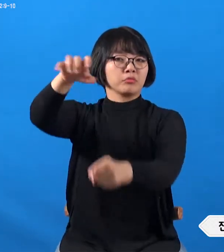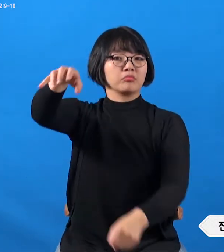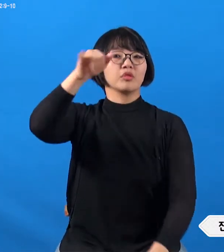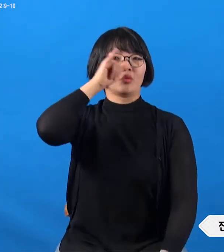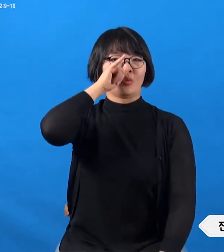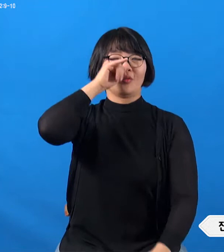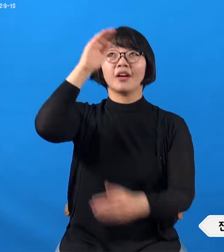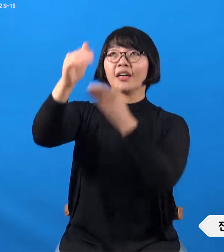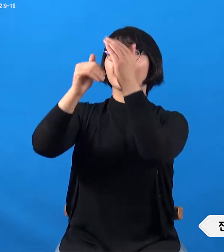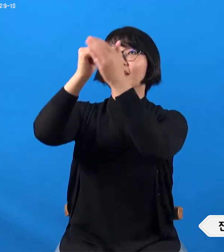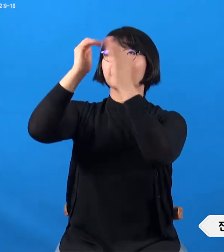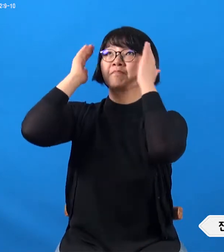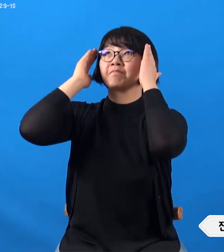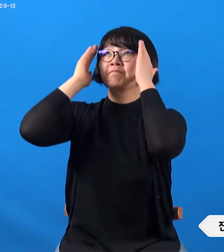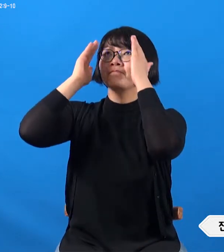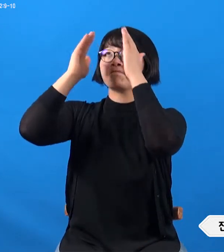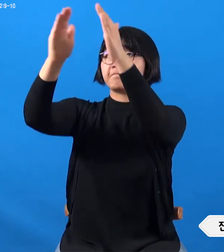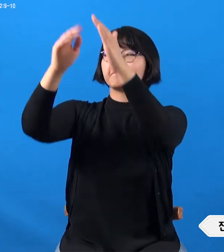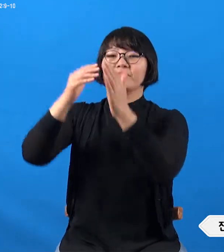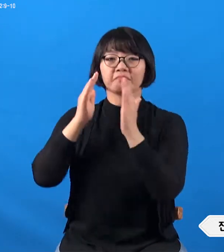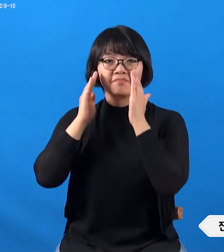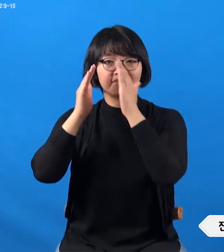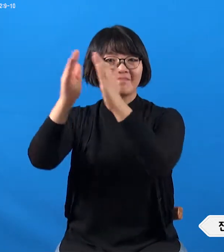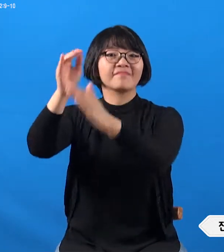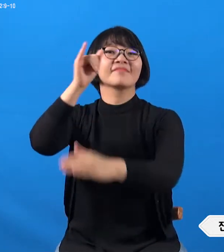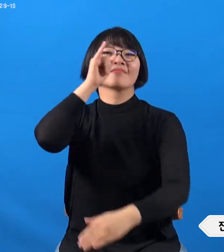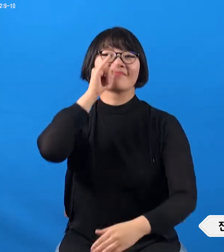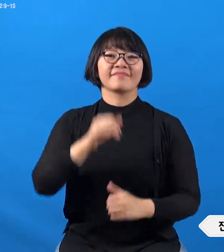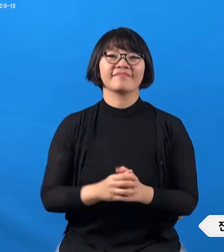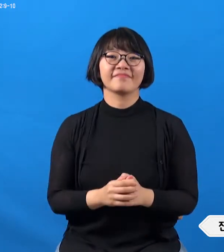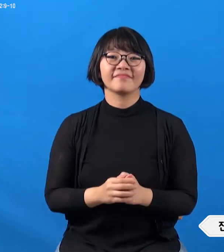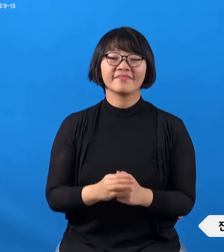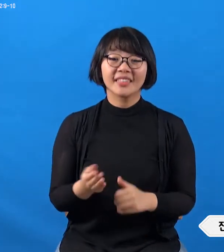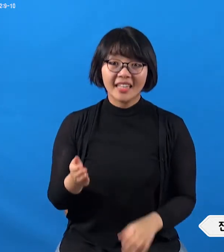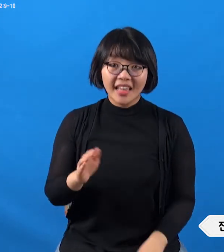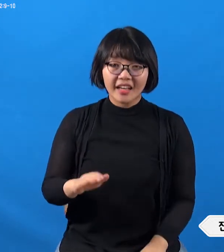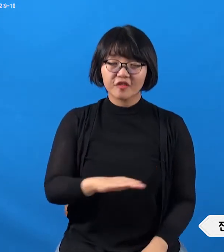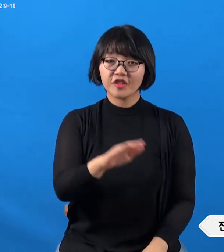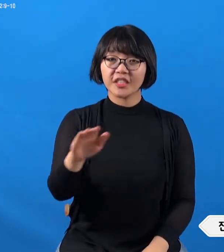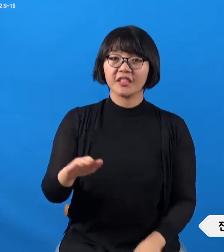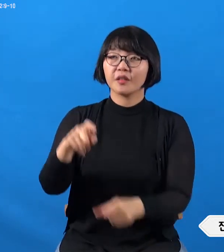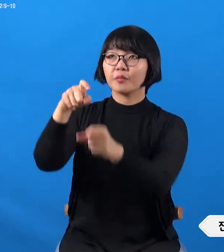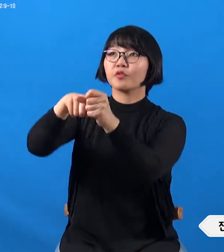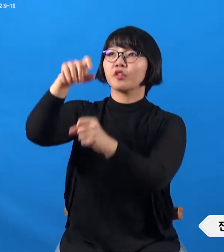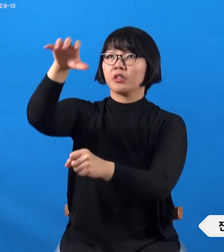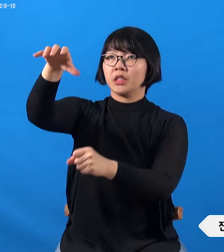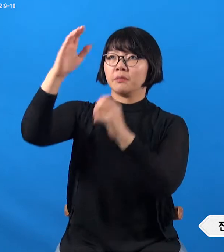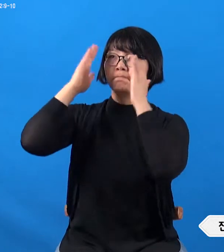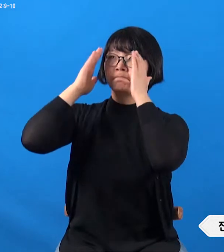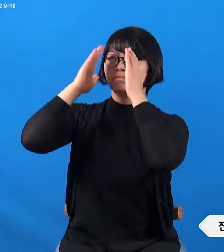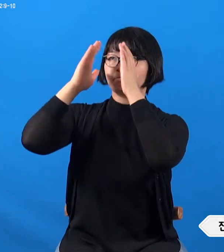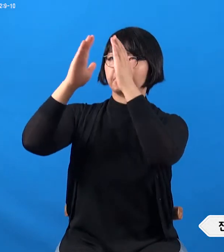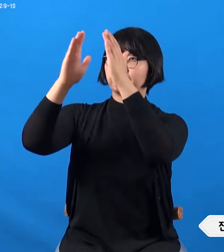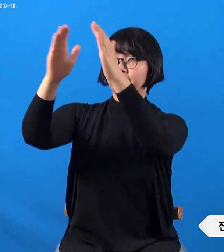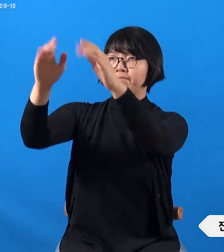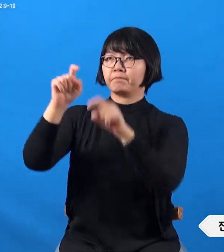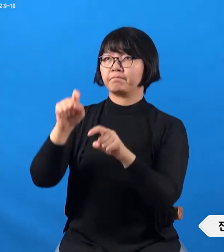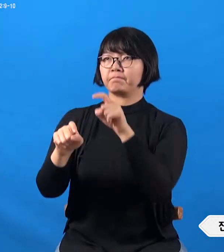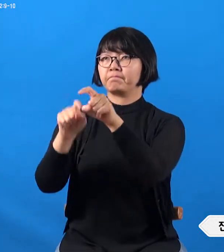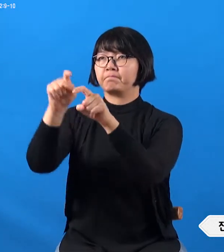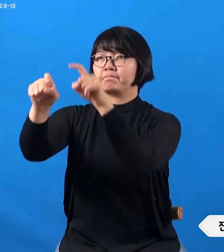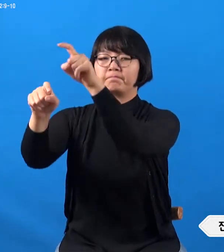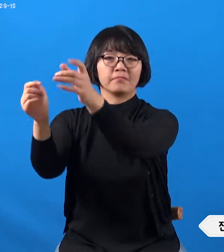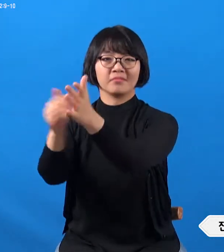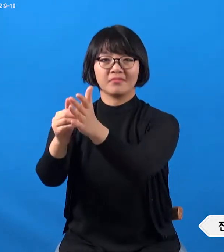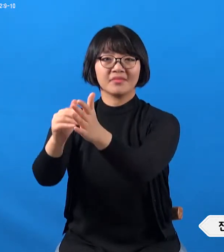하늘을 향하는 순례자라고 이야기합니다. 그러나 우리가 하늘을 향해서 목적지만 다가가는